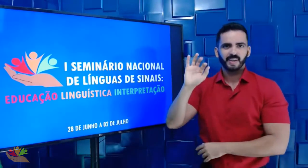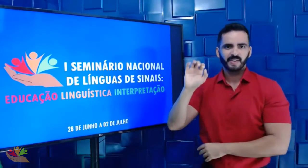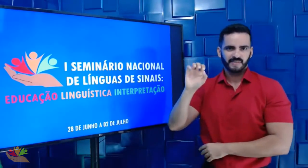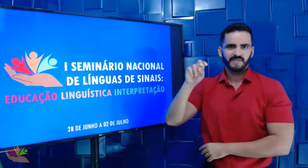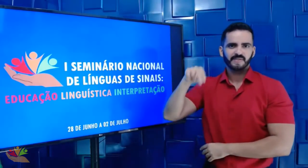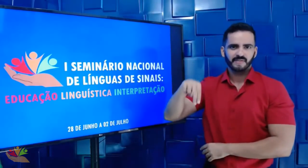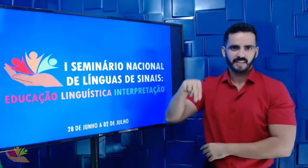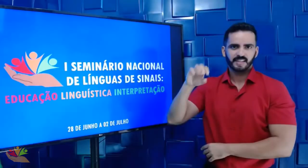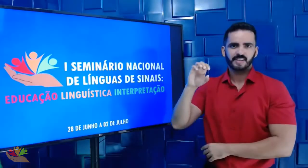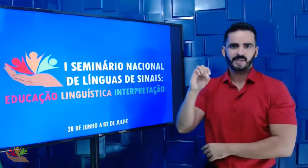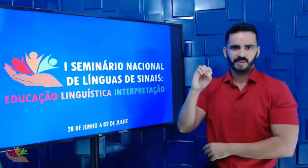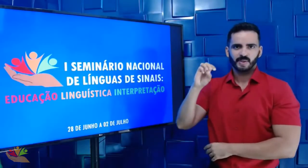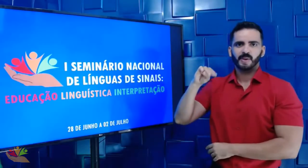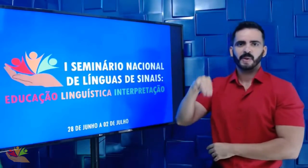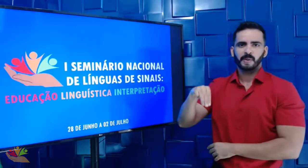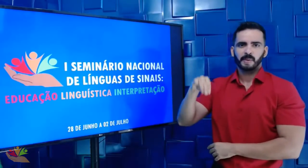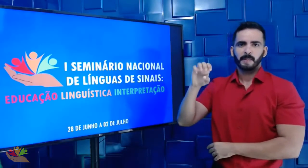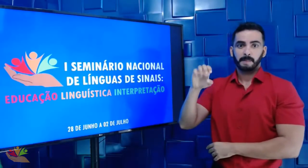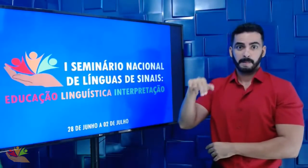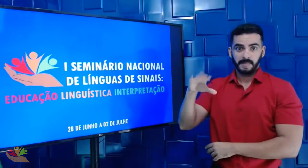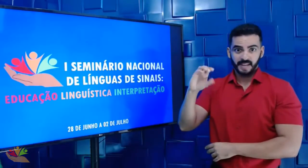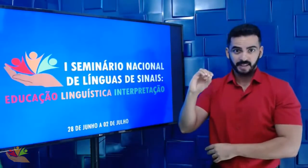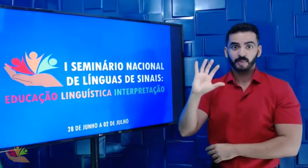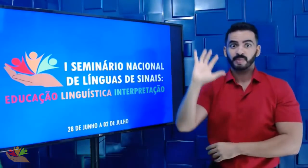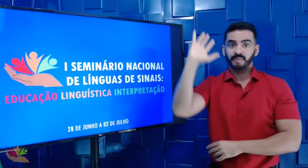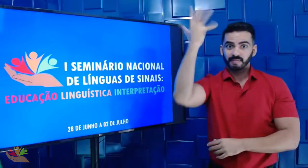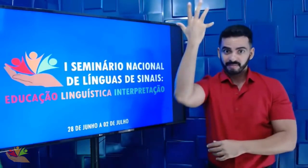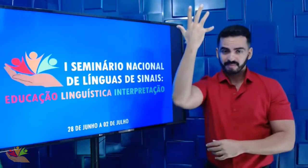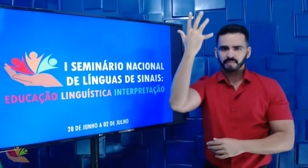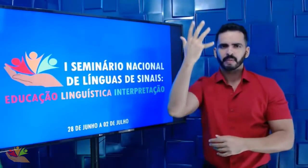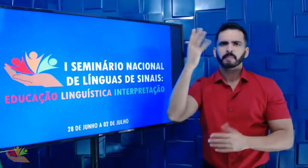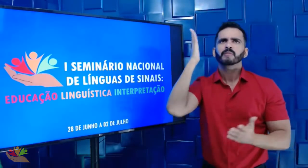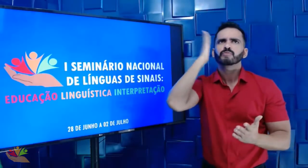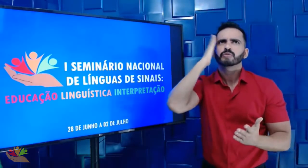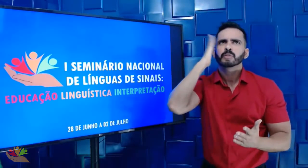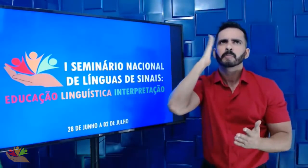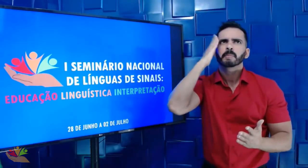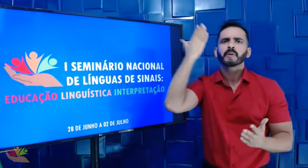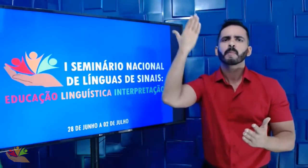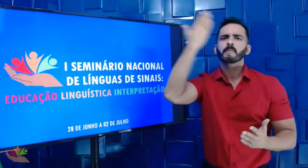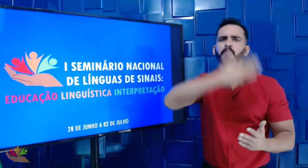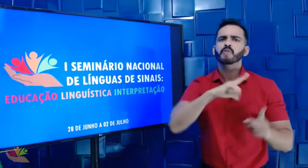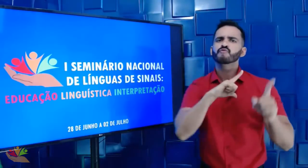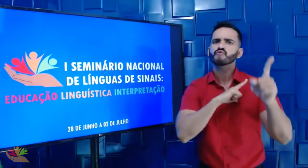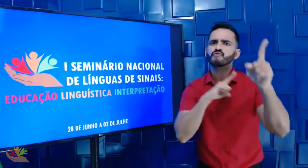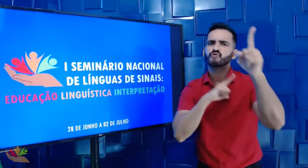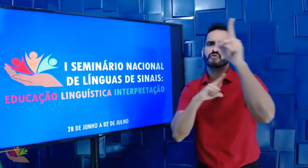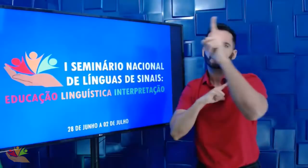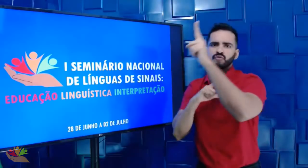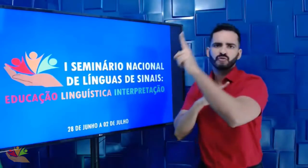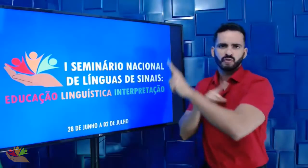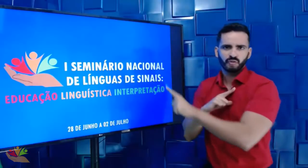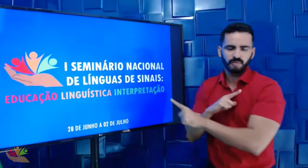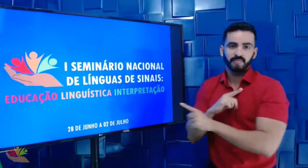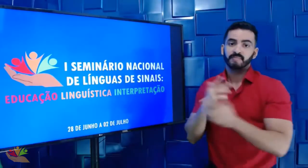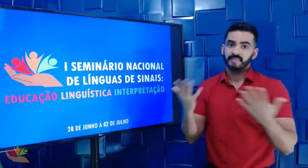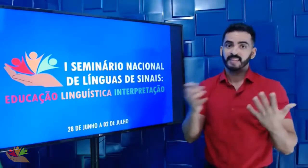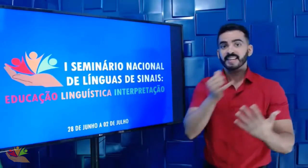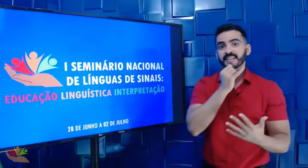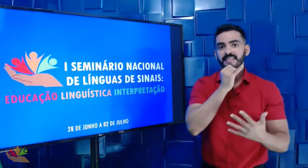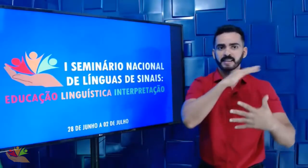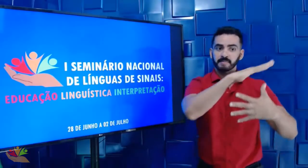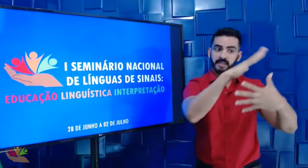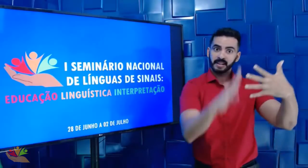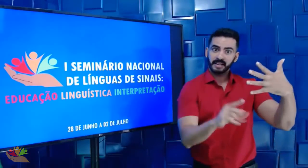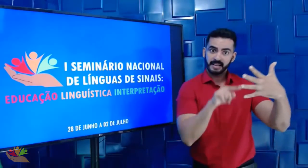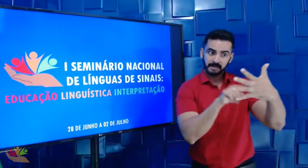como é o funcionamento eh, dos fenômenos em todas as línguas de sinais, vendo o que